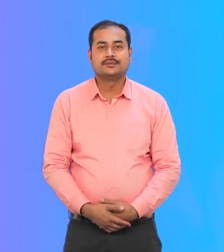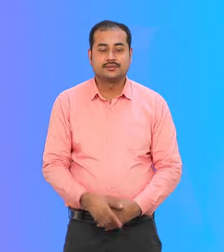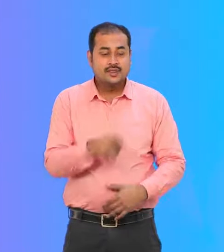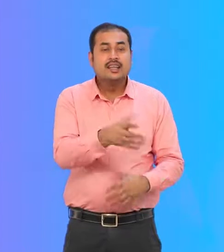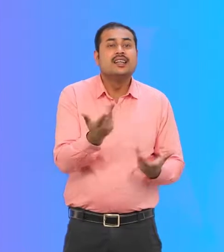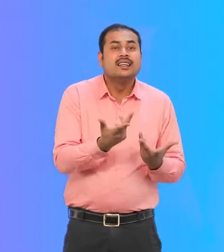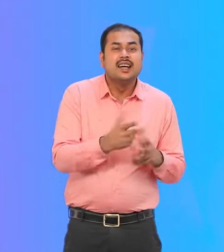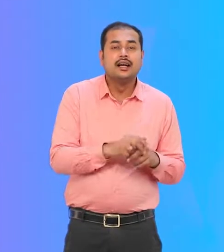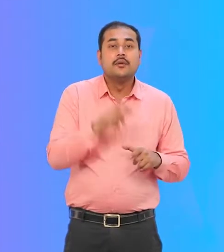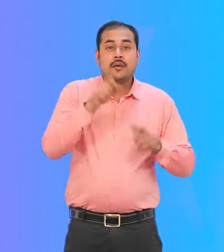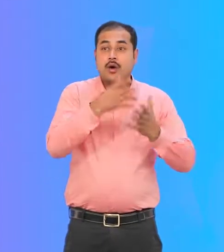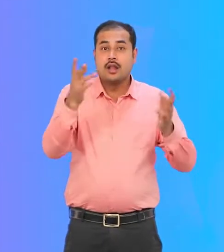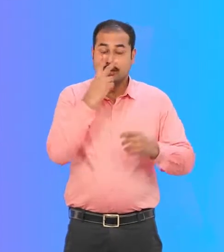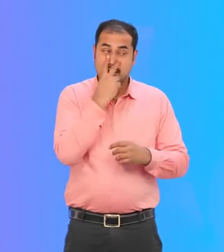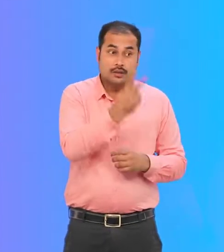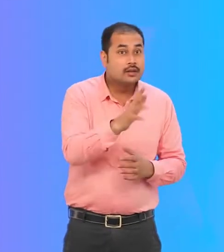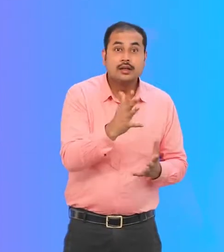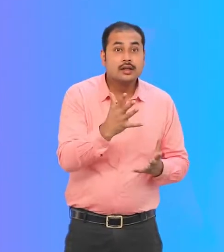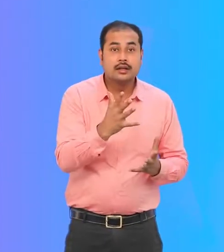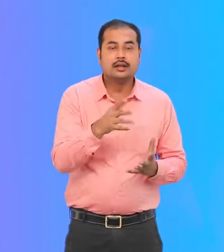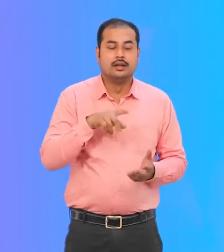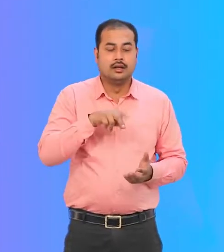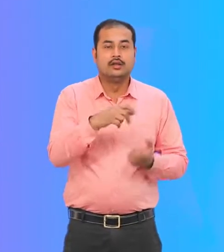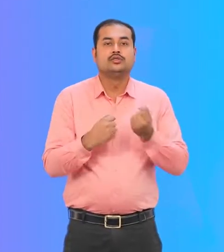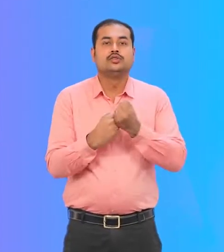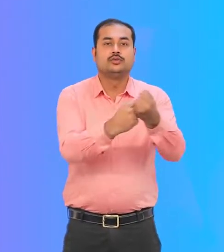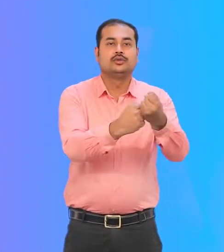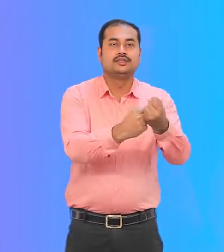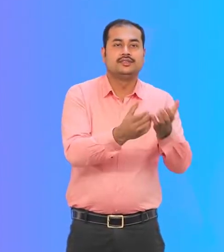कि जो देख नहीं सकते उन्हें इससे मदद मिलती है